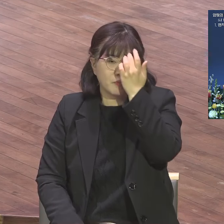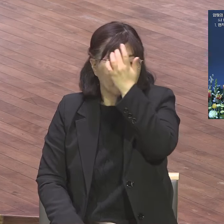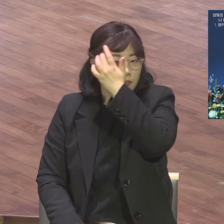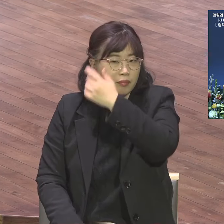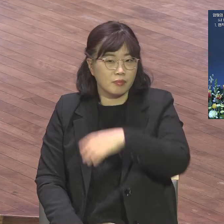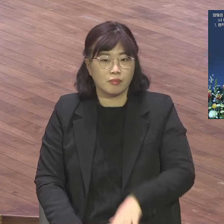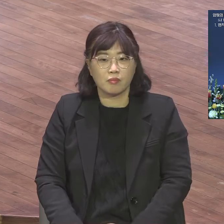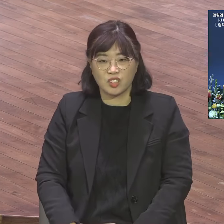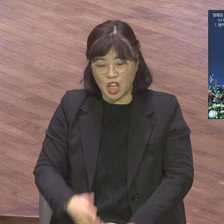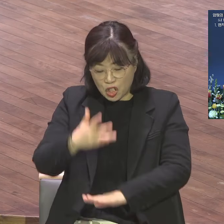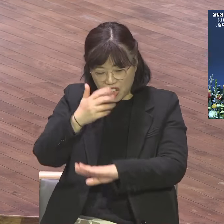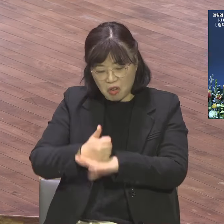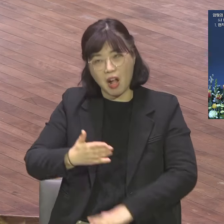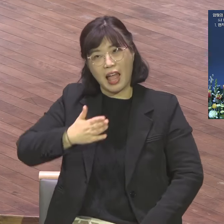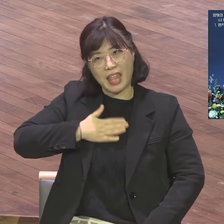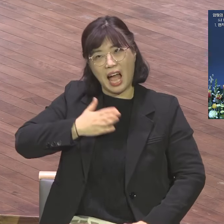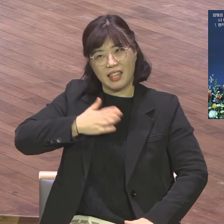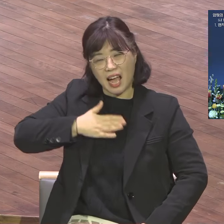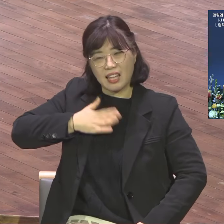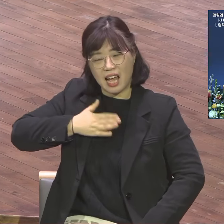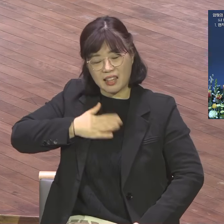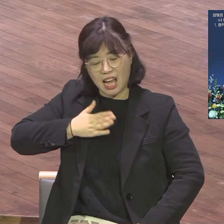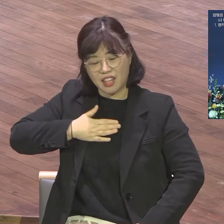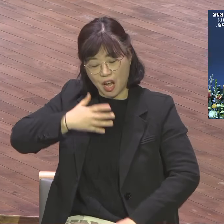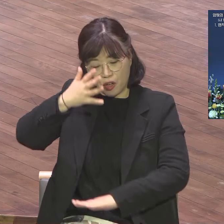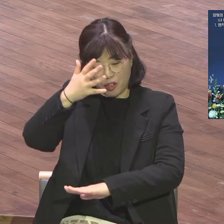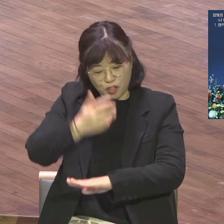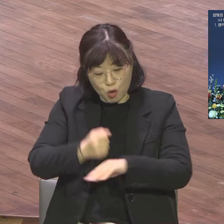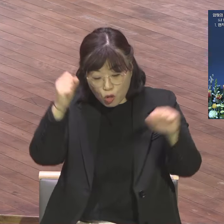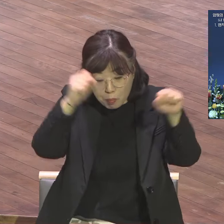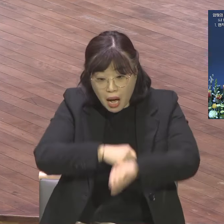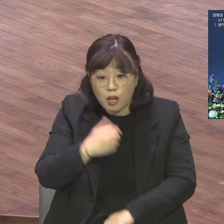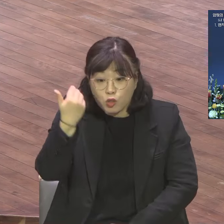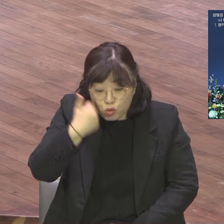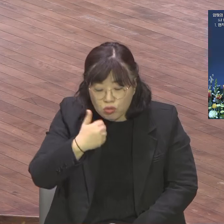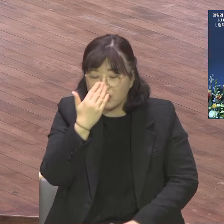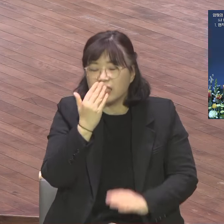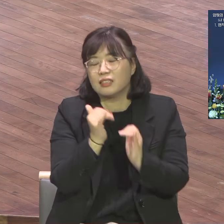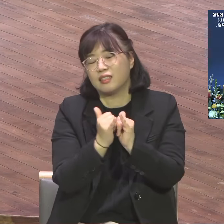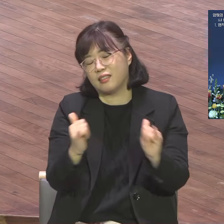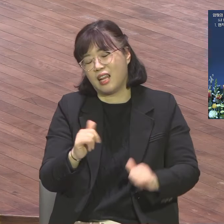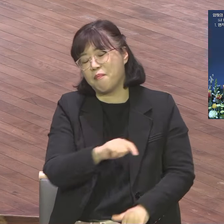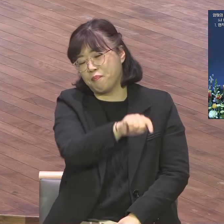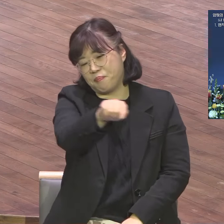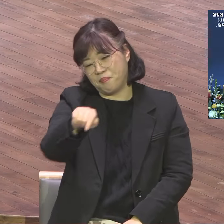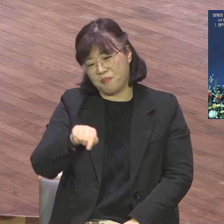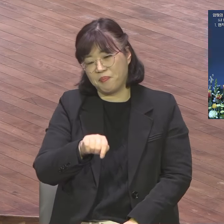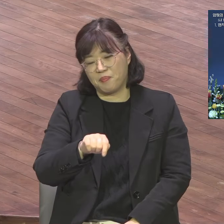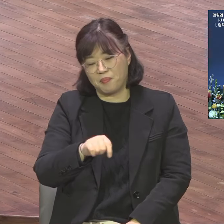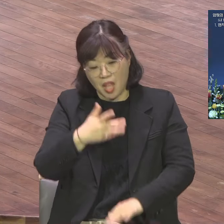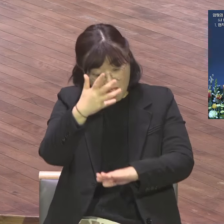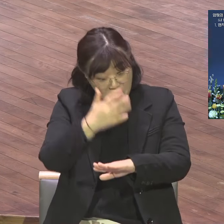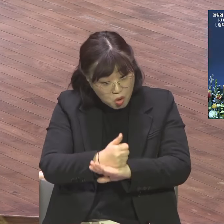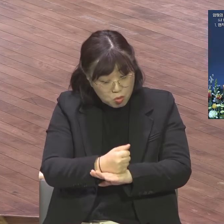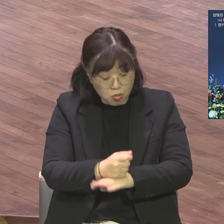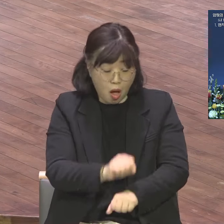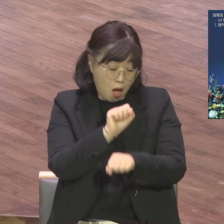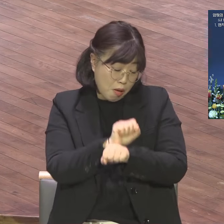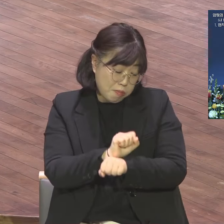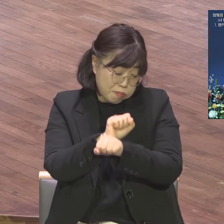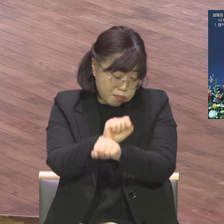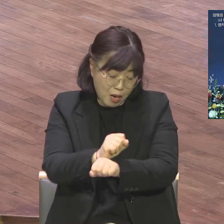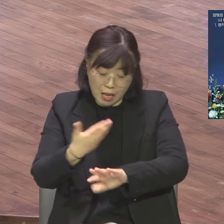이스라엘 사람들처럼 노예됩니다. 속국됩니다. 포로됩니다. 나중에 유리방황하는 삶을 살게